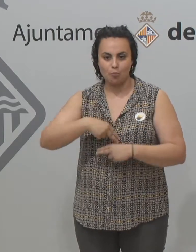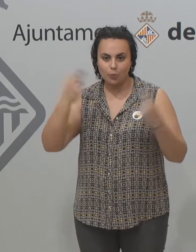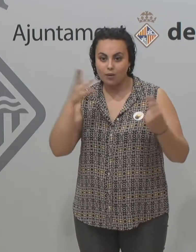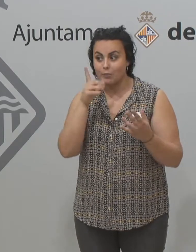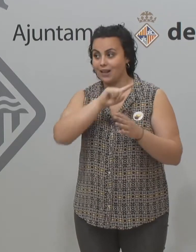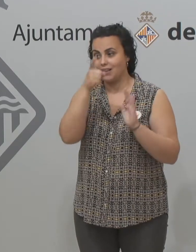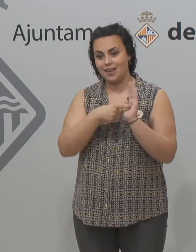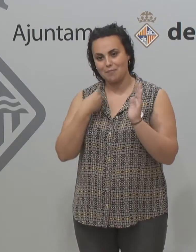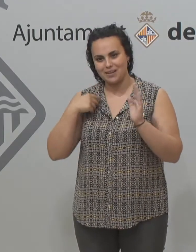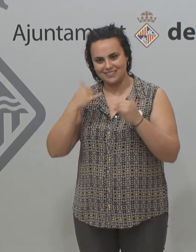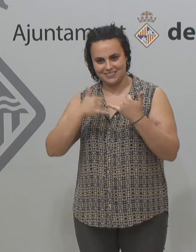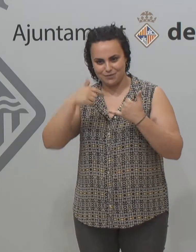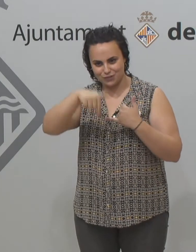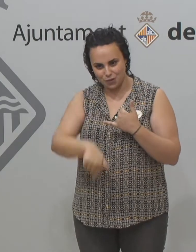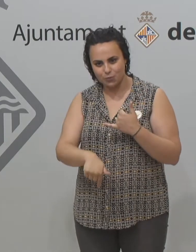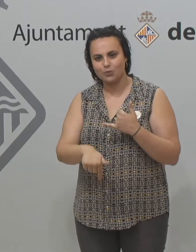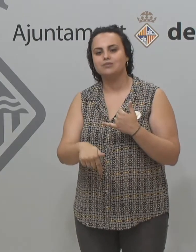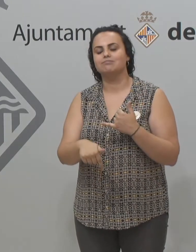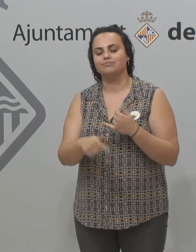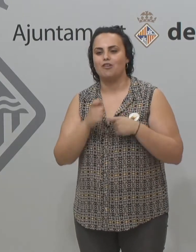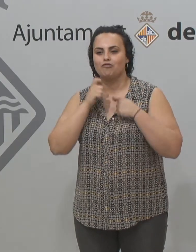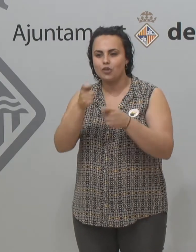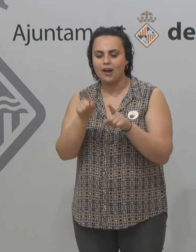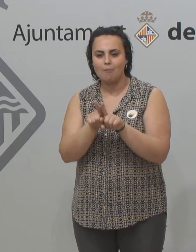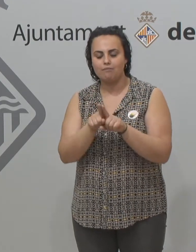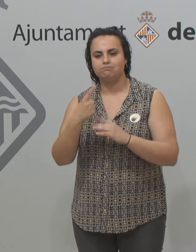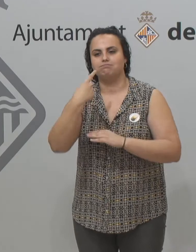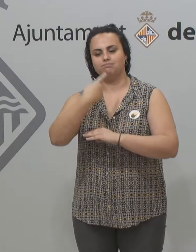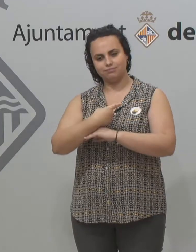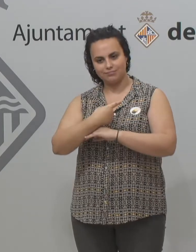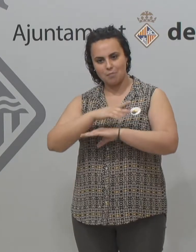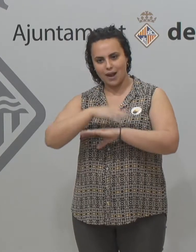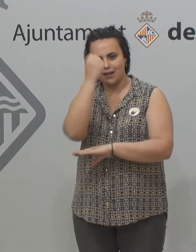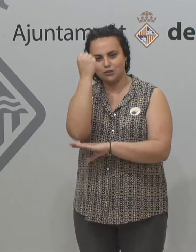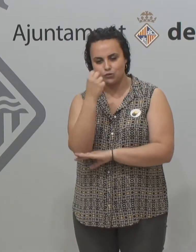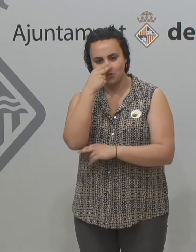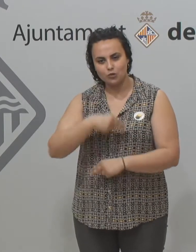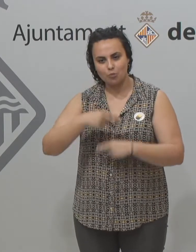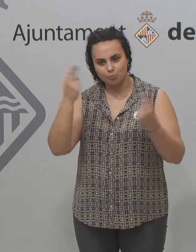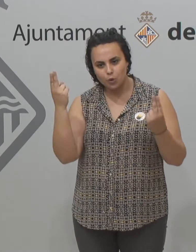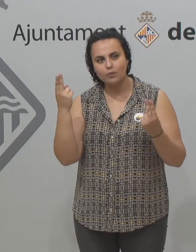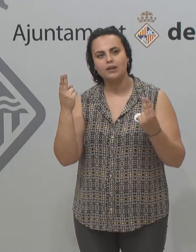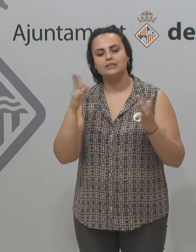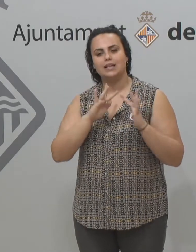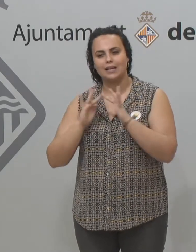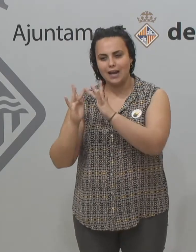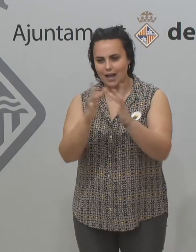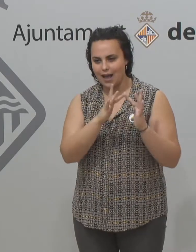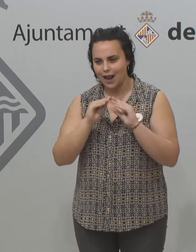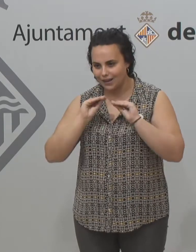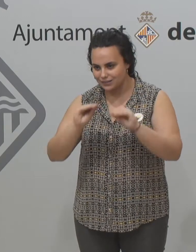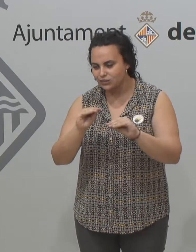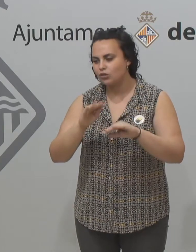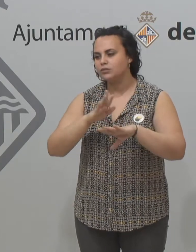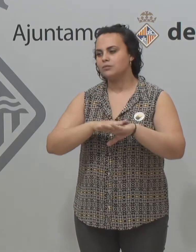commemoram estableix unes determinades obligacions per part de les administracions públiques en les seves relacions amb les